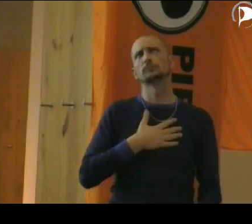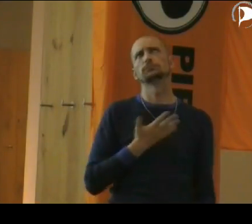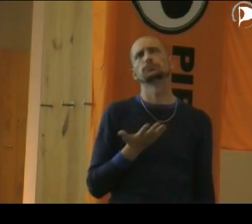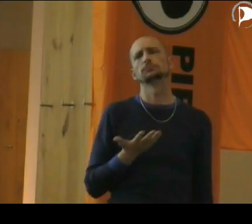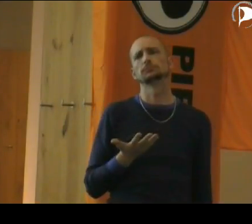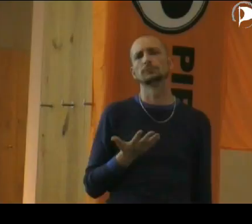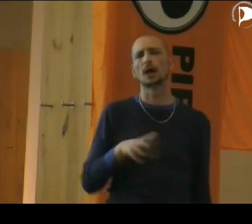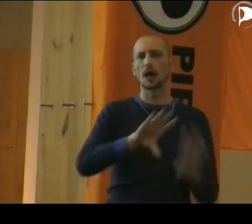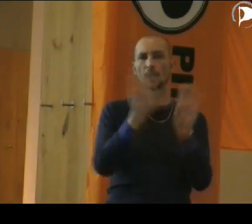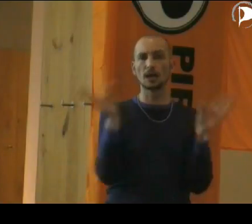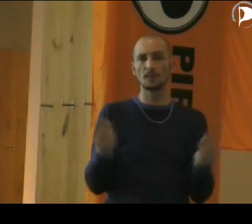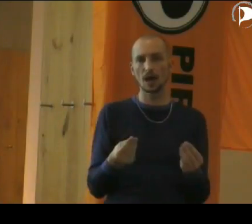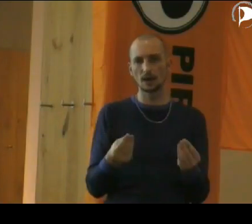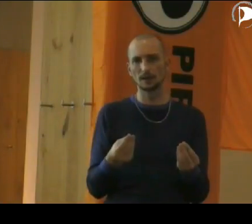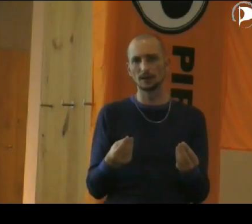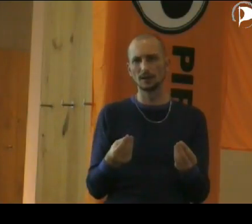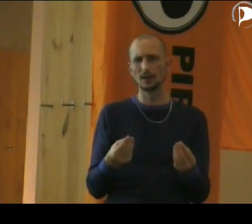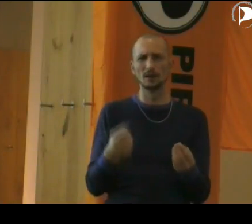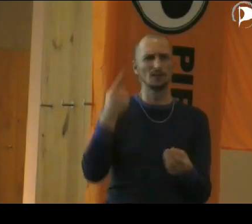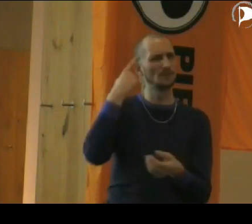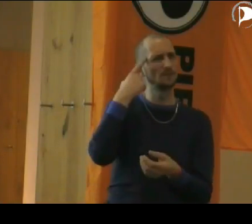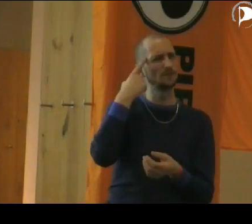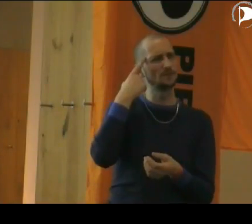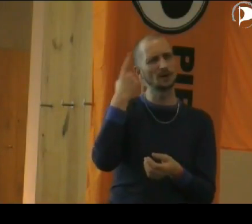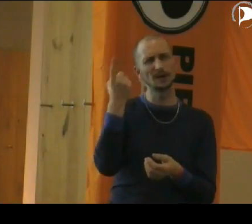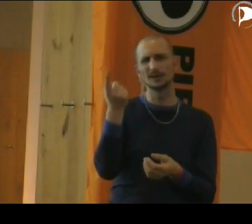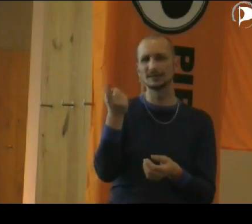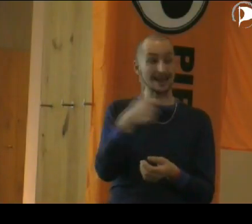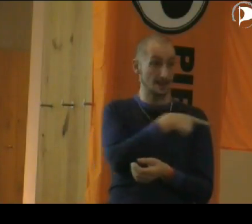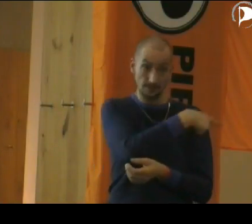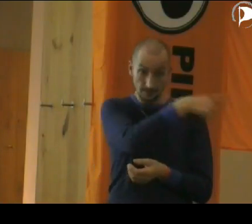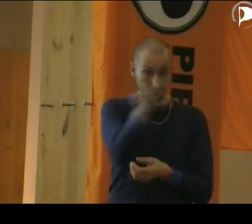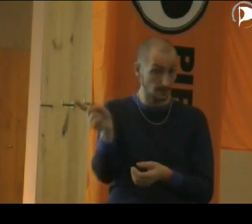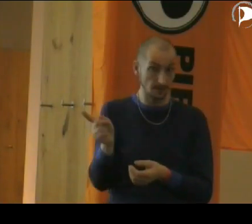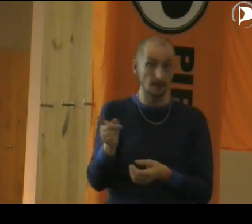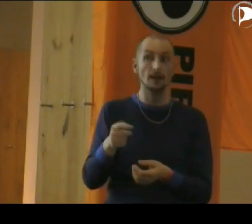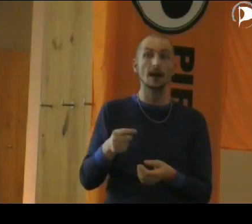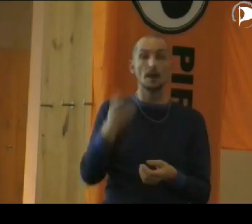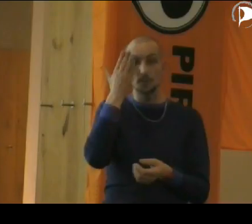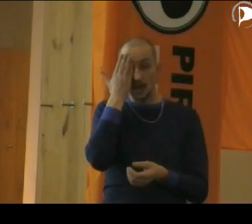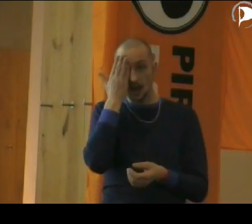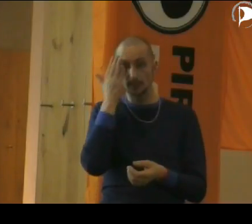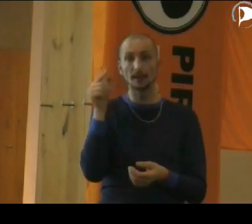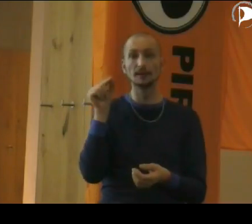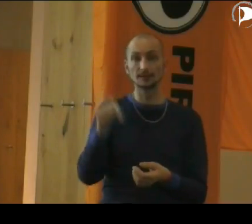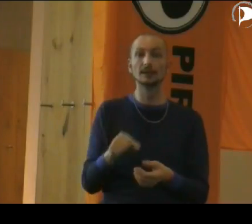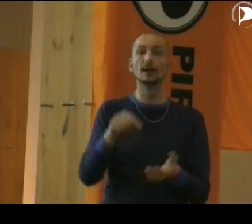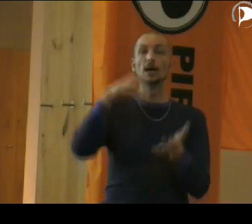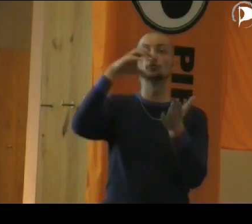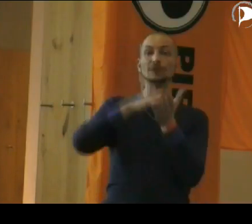insgesamt es werden ja interessant weiß wahrscheinlich die lehrer werden geraten einen piraten